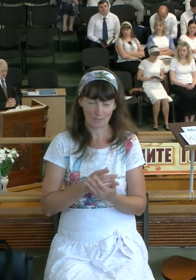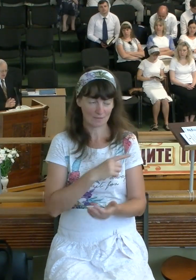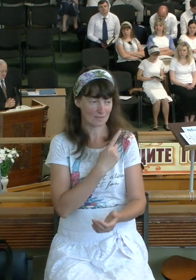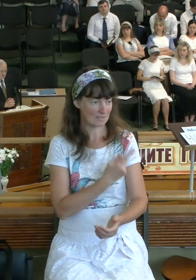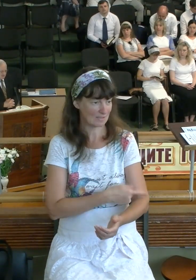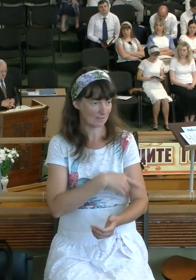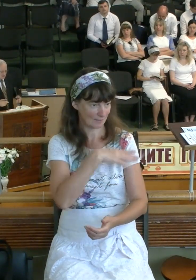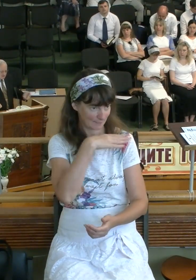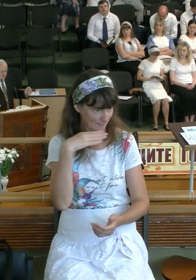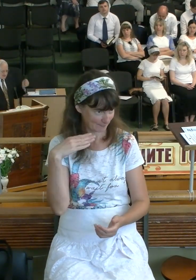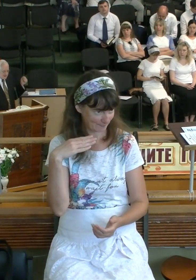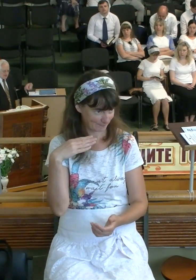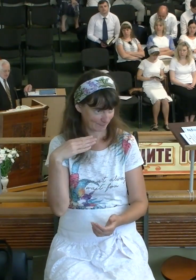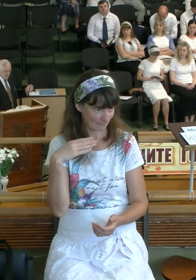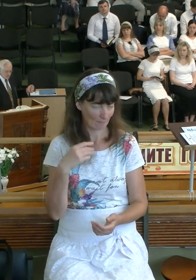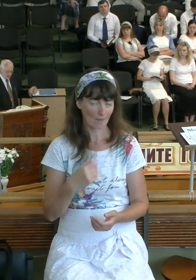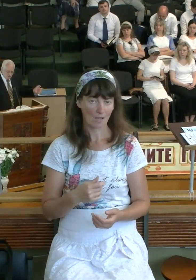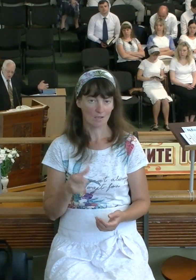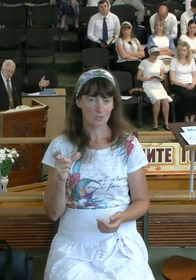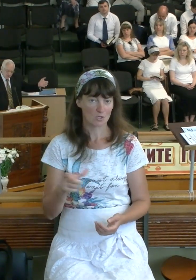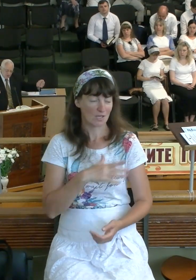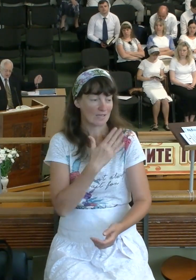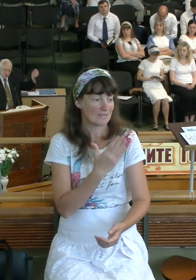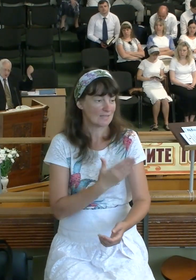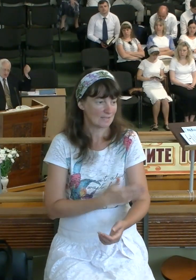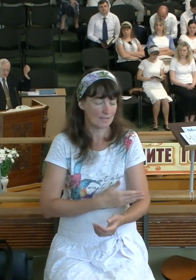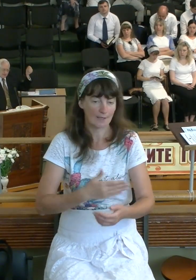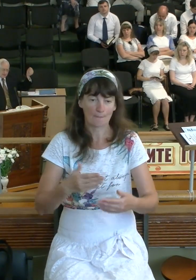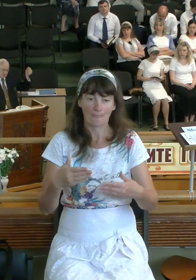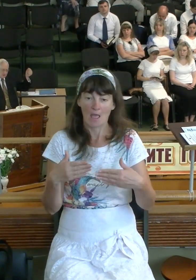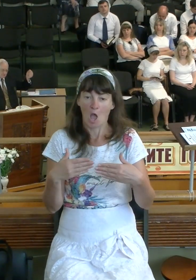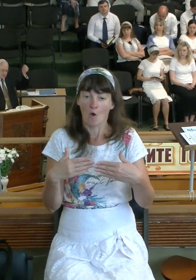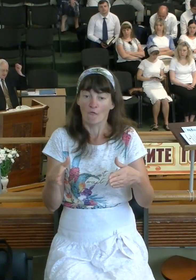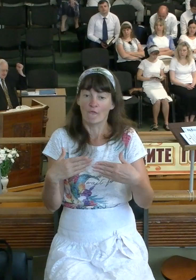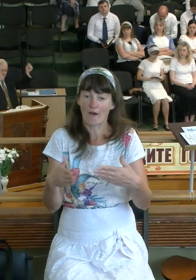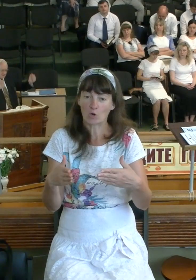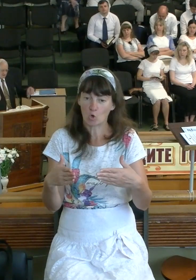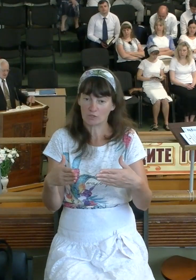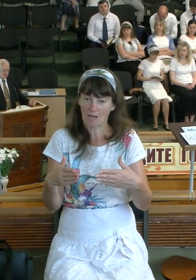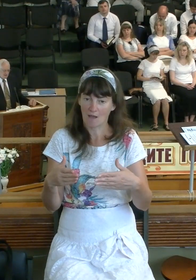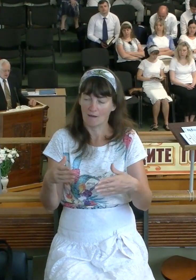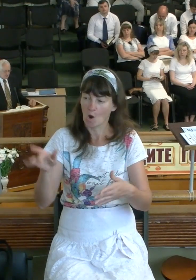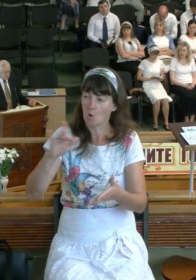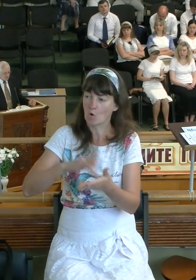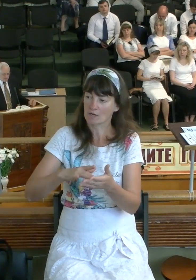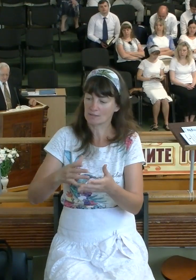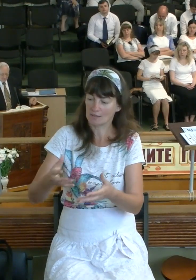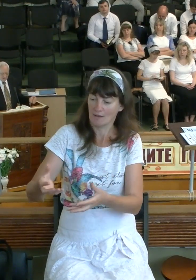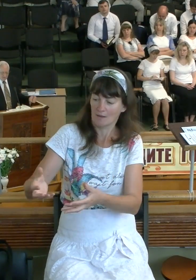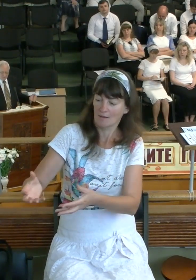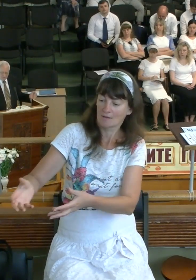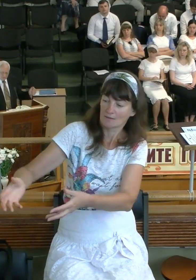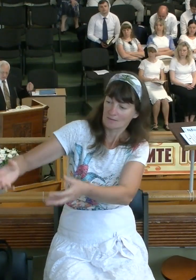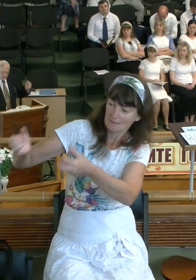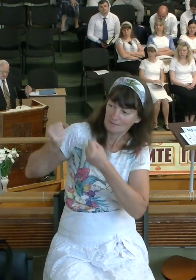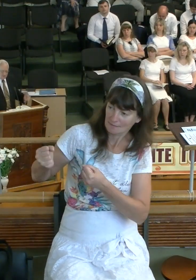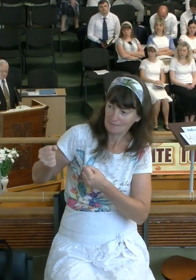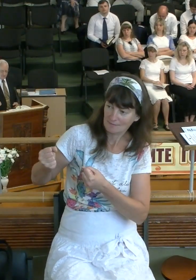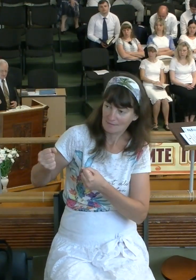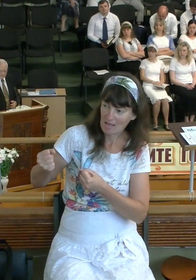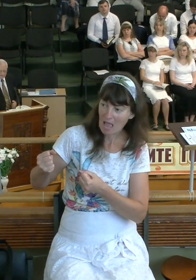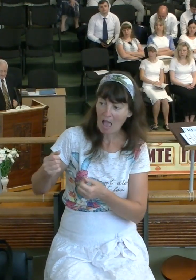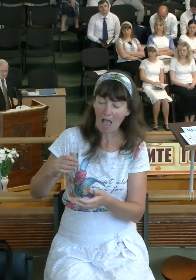Самсона. Человека сильного, который мог ворота города вынуть и понести, который